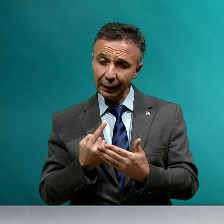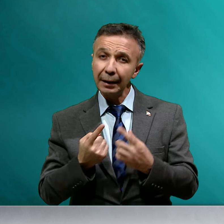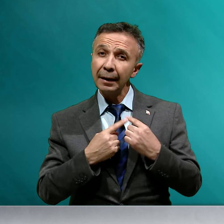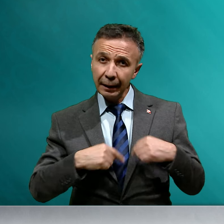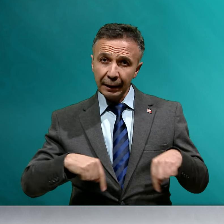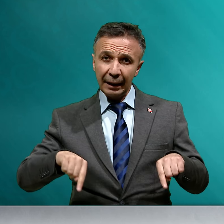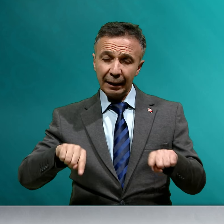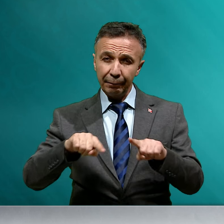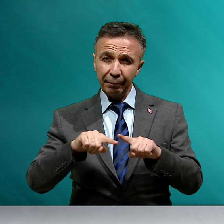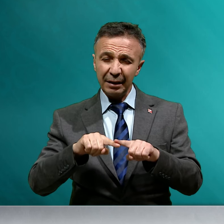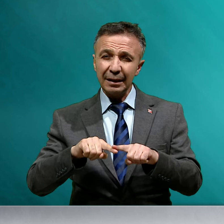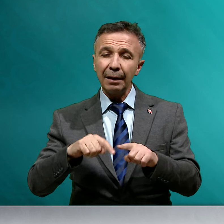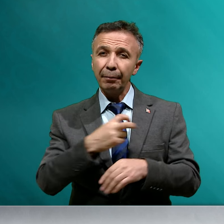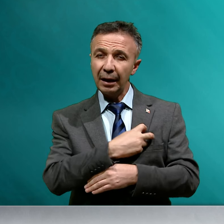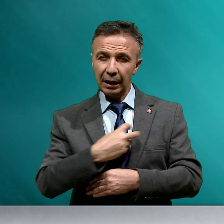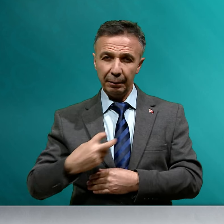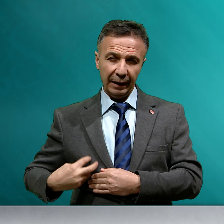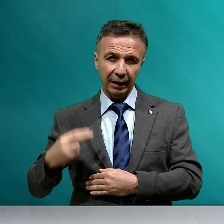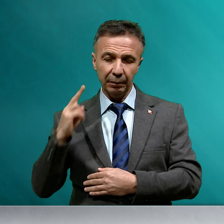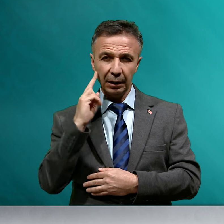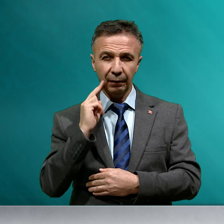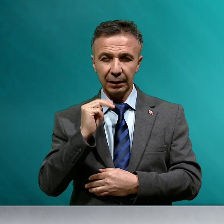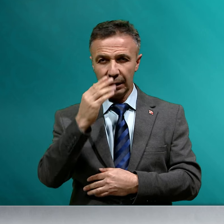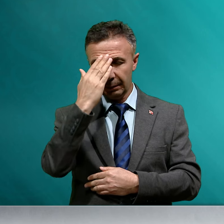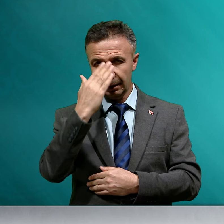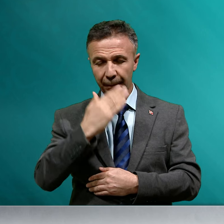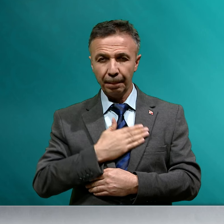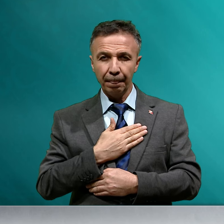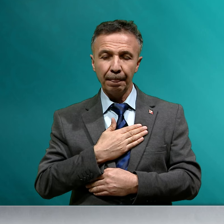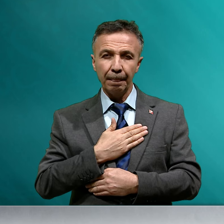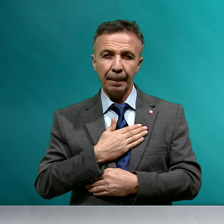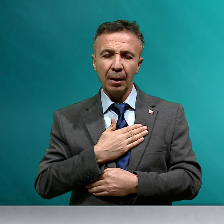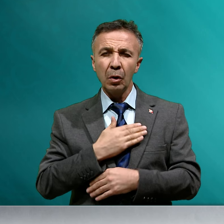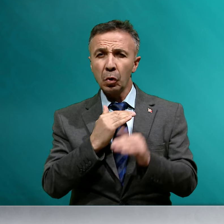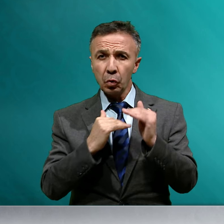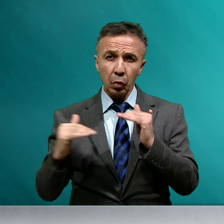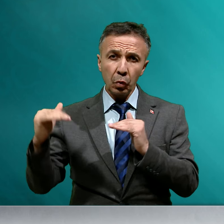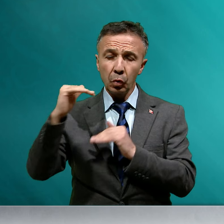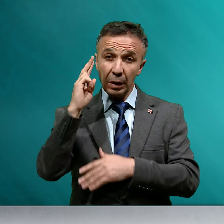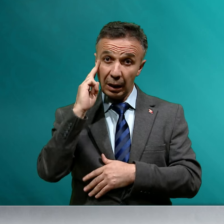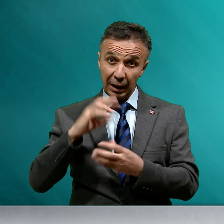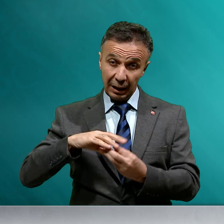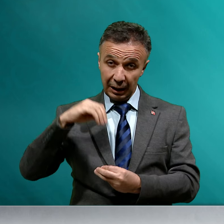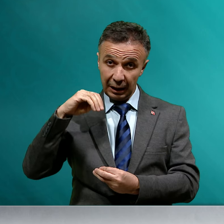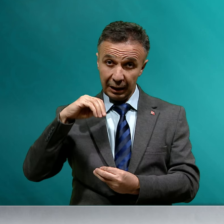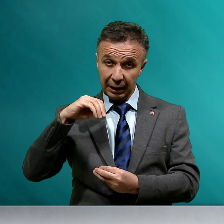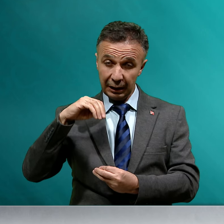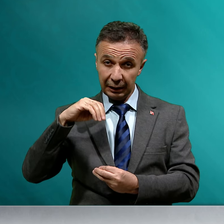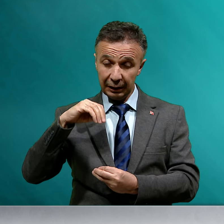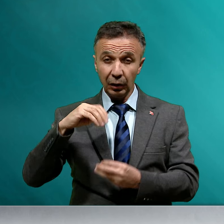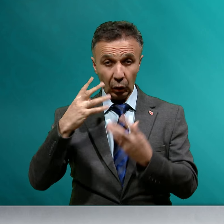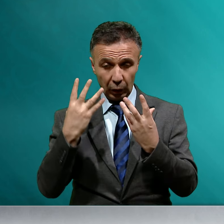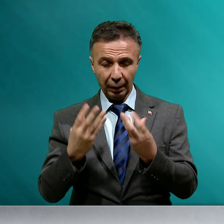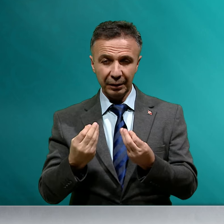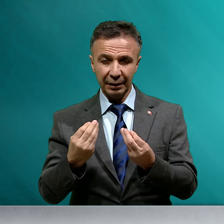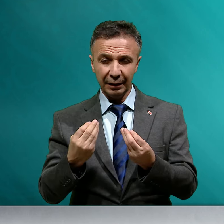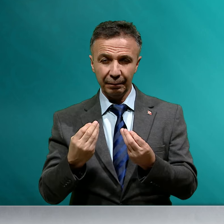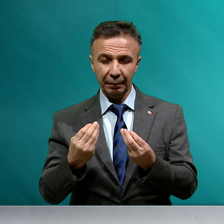bizden Peygamber Efendimiz sallallahu aleyhi ve sellemin yüce ahlakıyla ahlaklanmamızı,